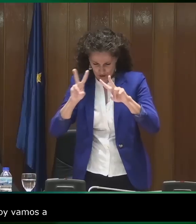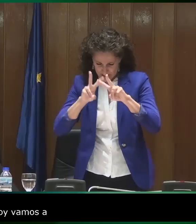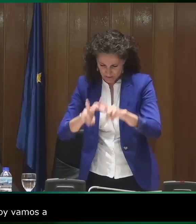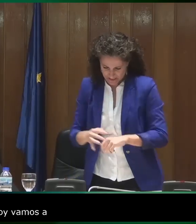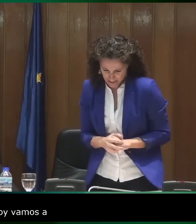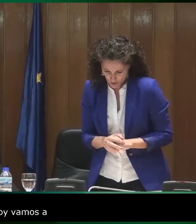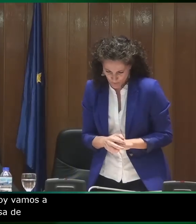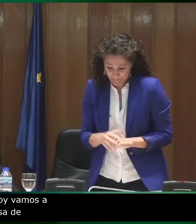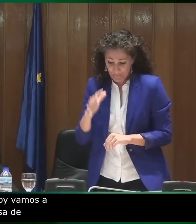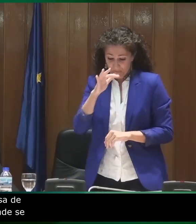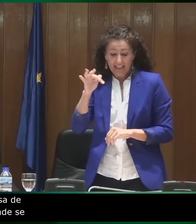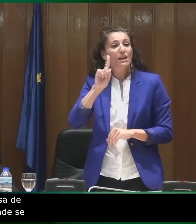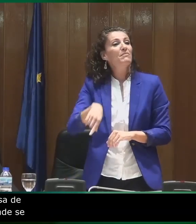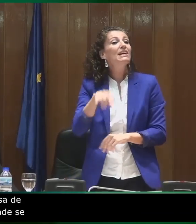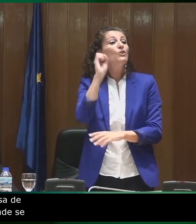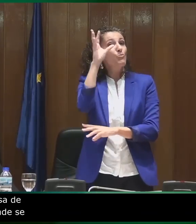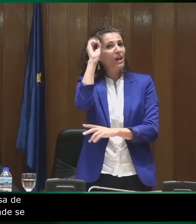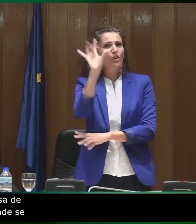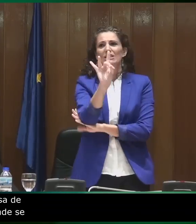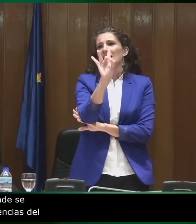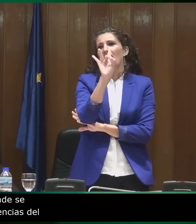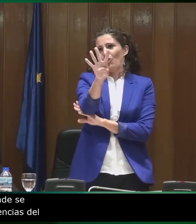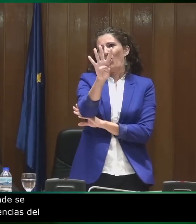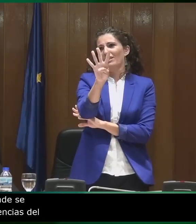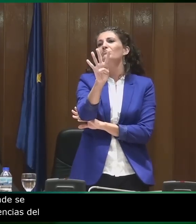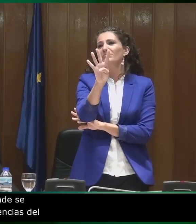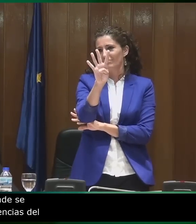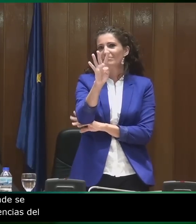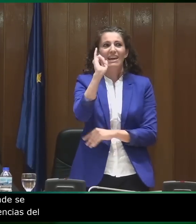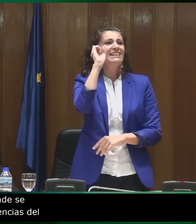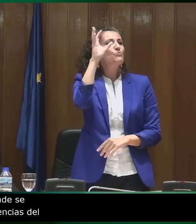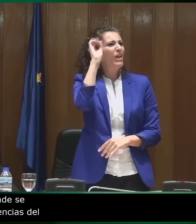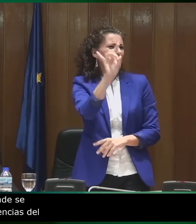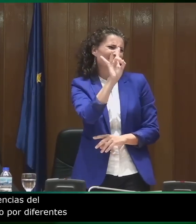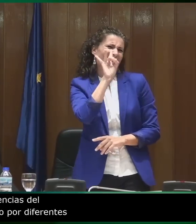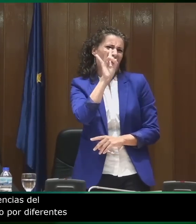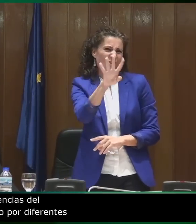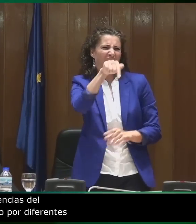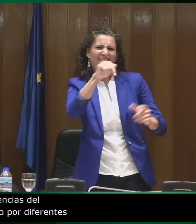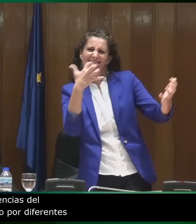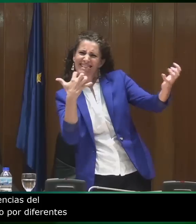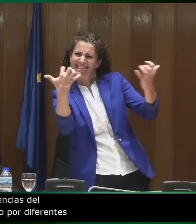desarrollado por diferentes equipos de investigación y además contamos con 14 comunicaciones